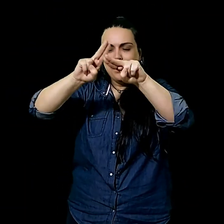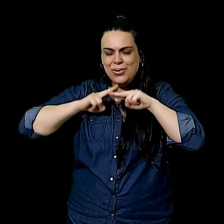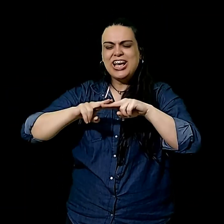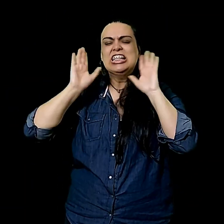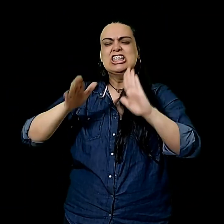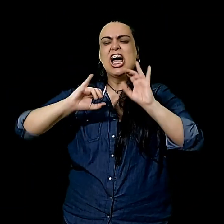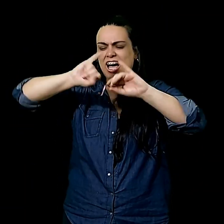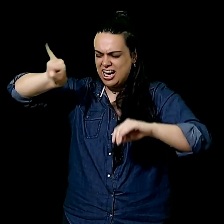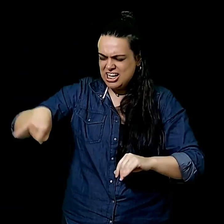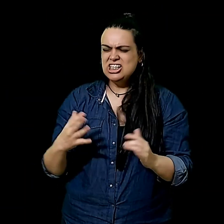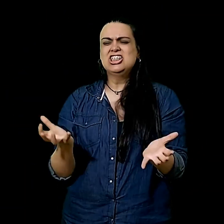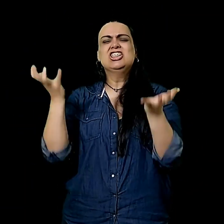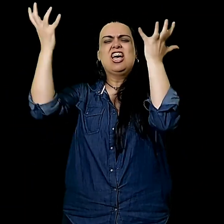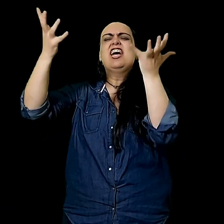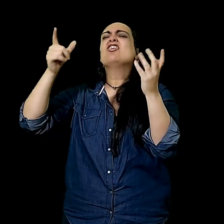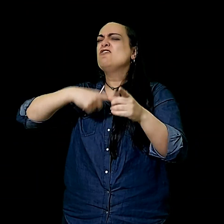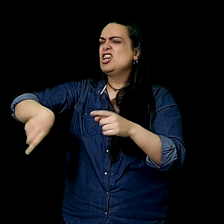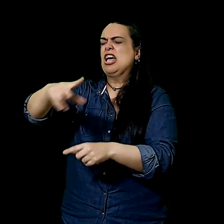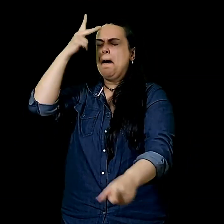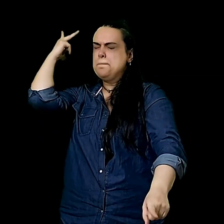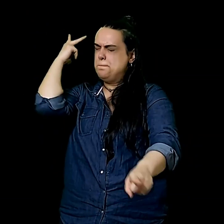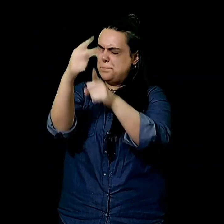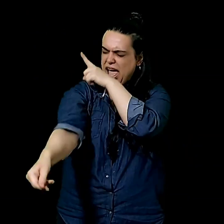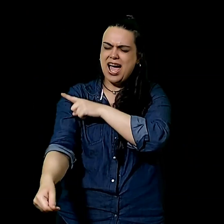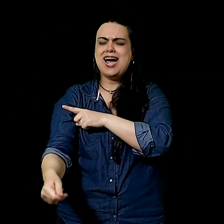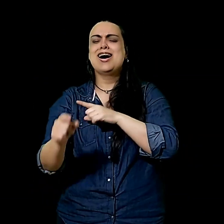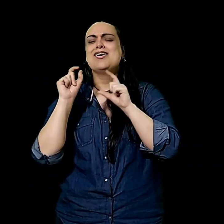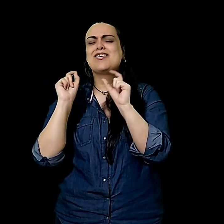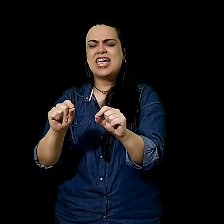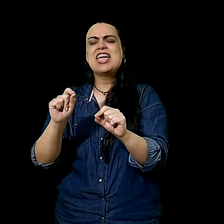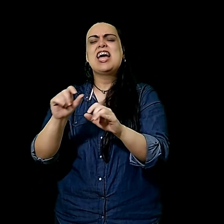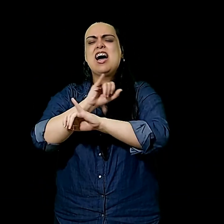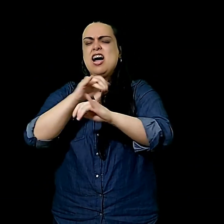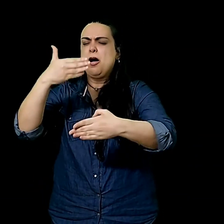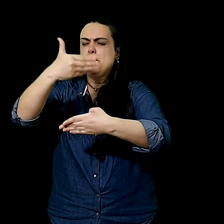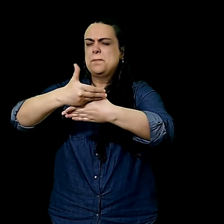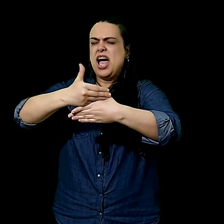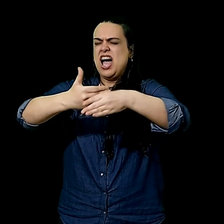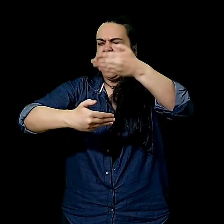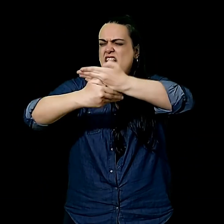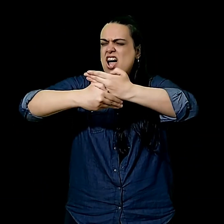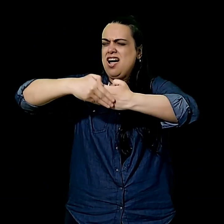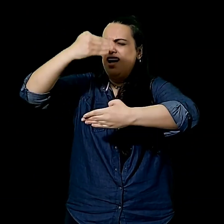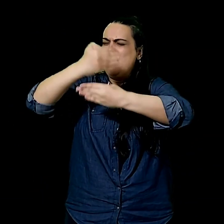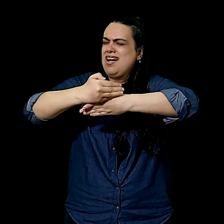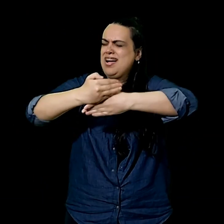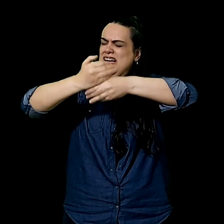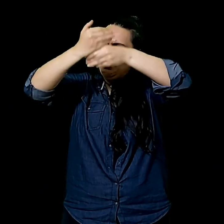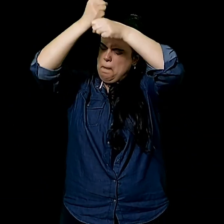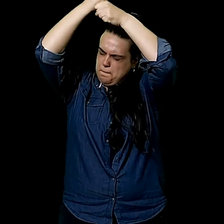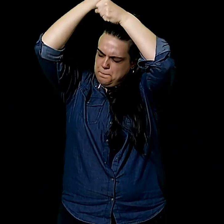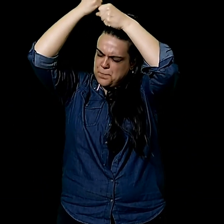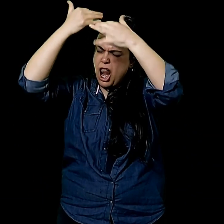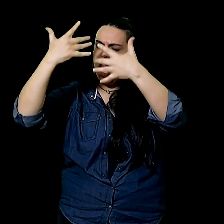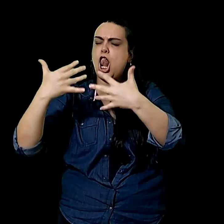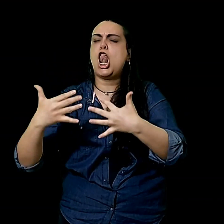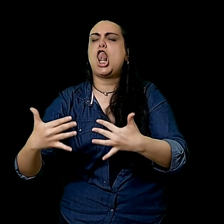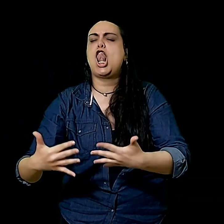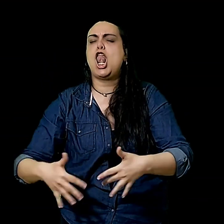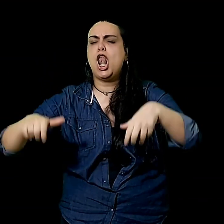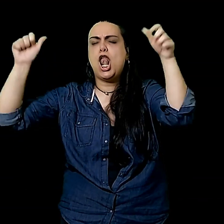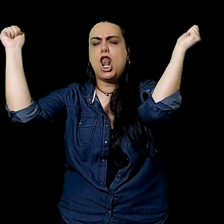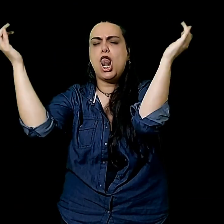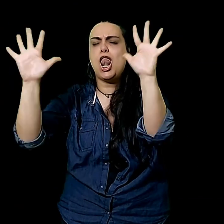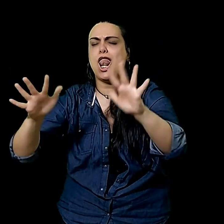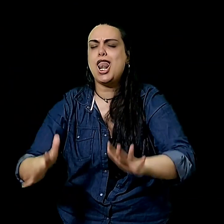já entreguei Jericó na mão de vocês. Eu declaro que as barreiras gigantescas, que as muralhas imensas